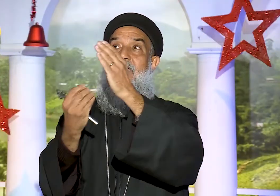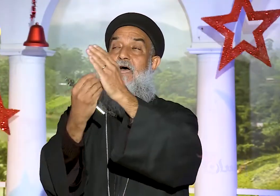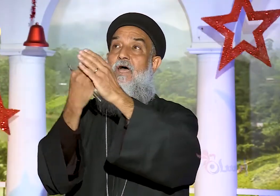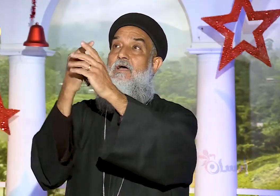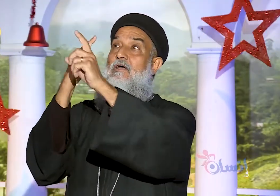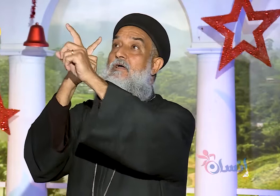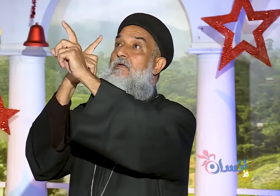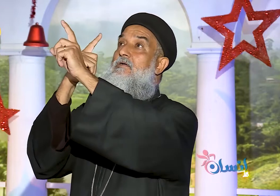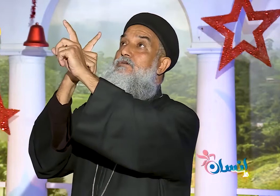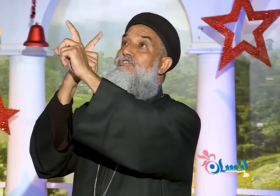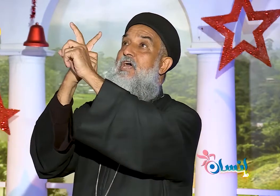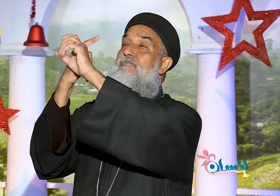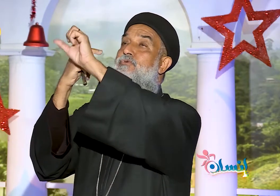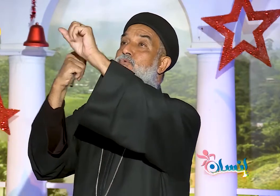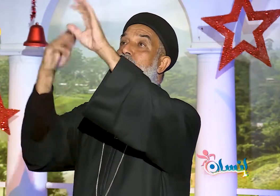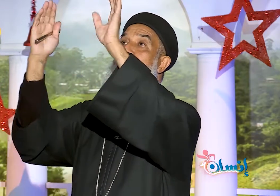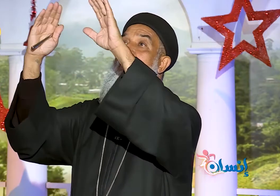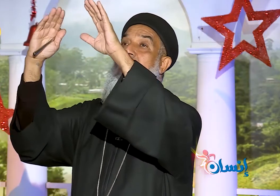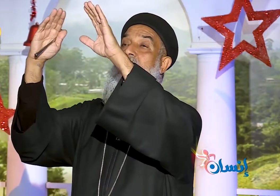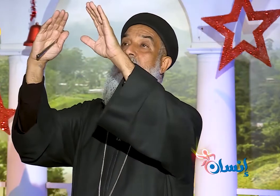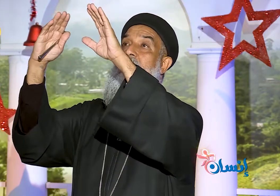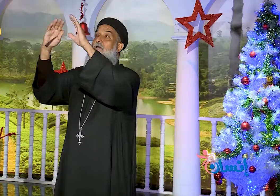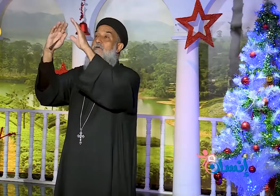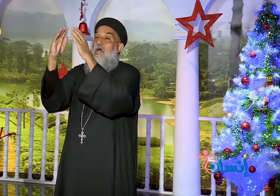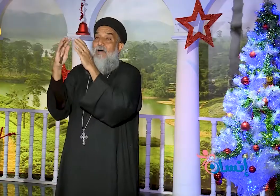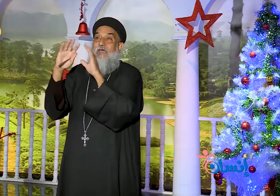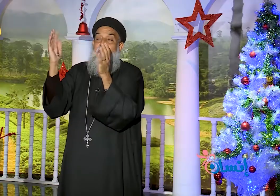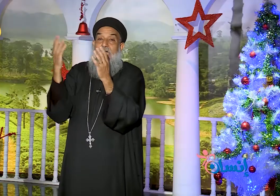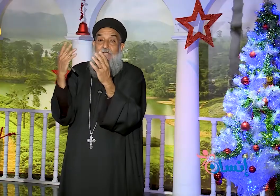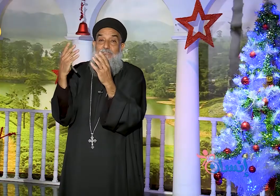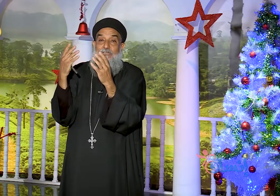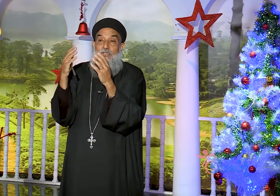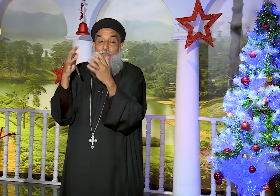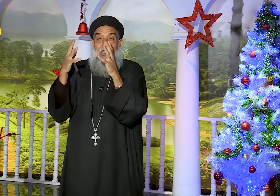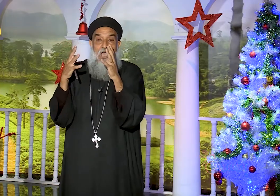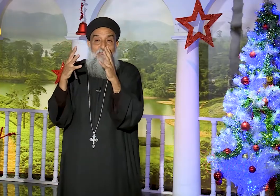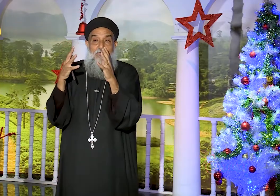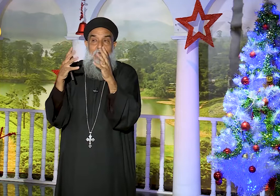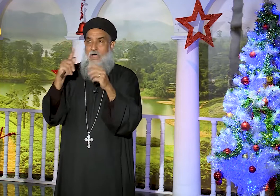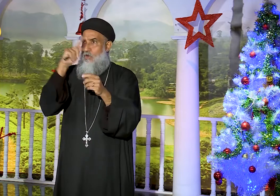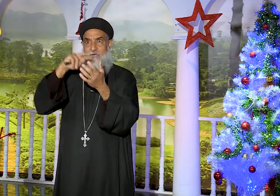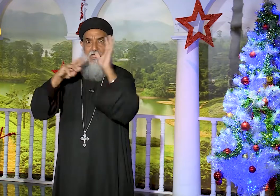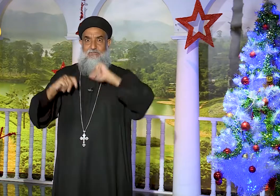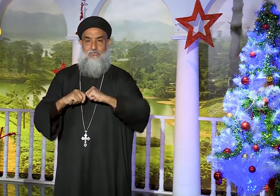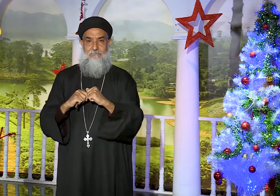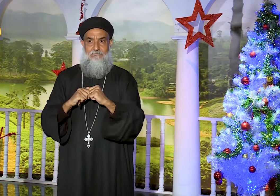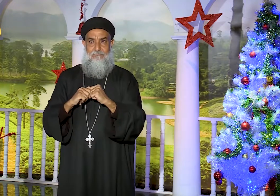مفاجاه شاف نور ملاك. طبعا اي حد بيخاف، قال له ما تخافش